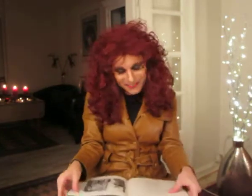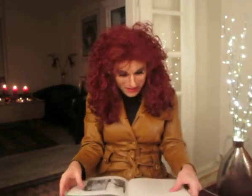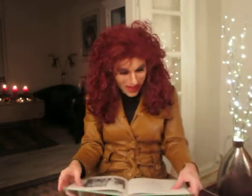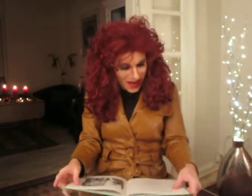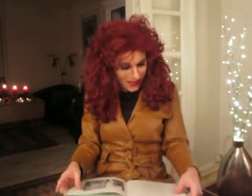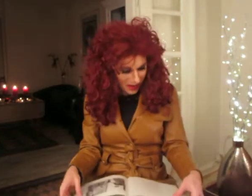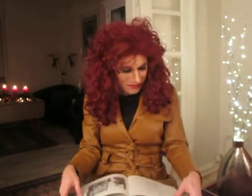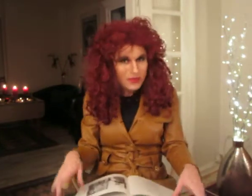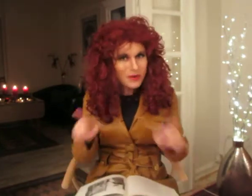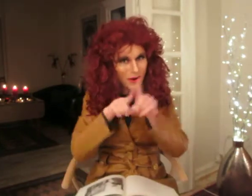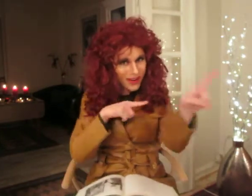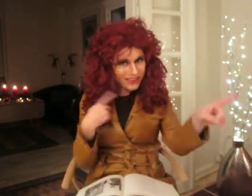Nu begynder vi!